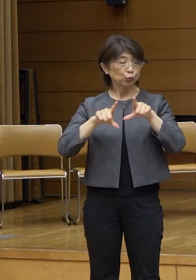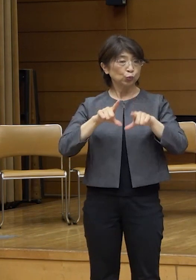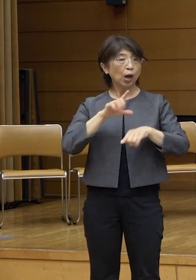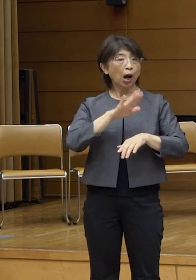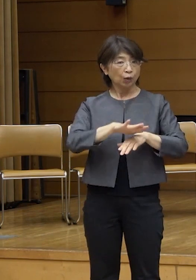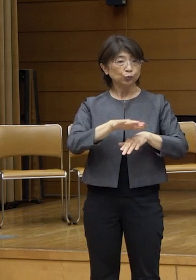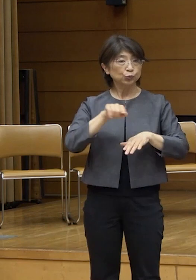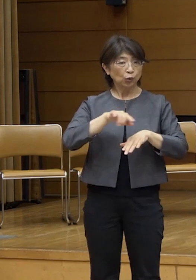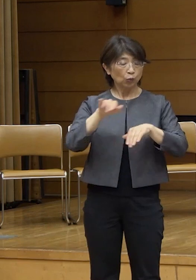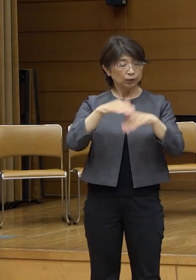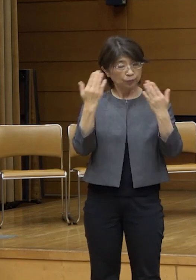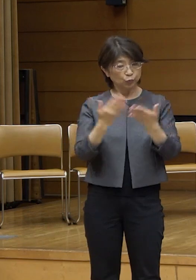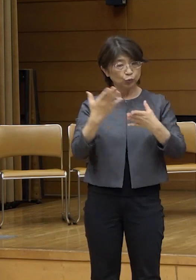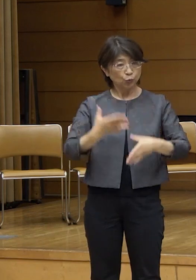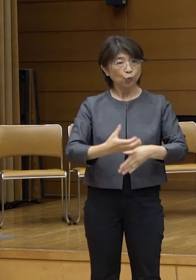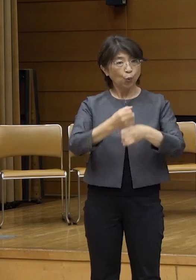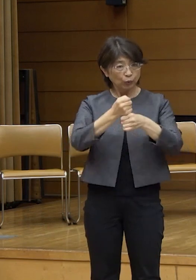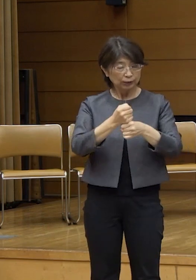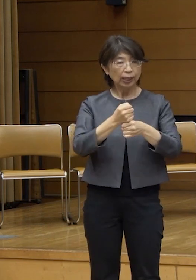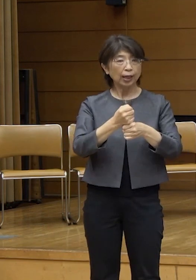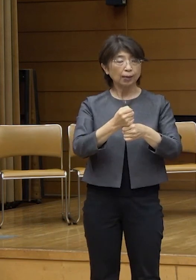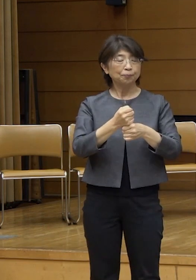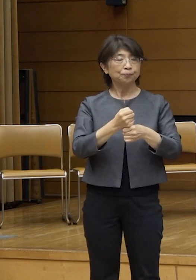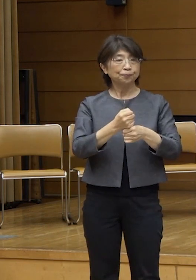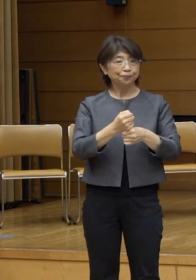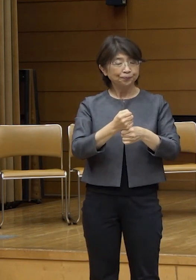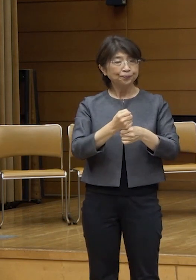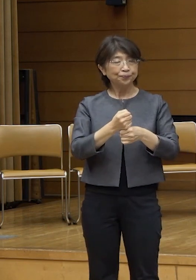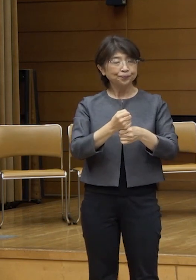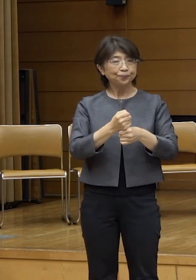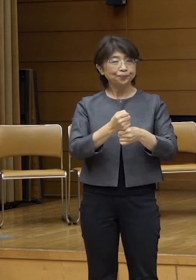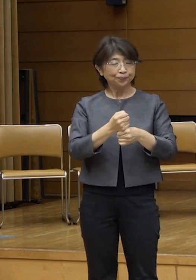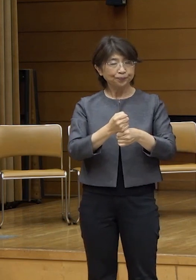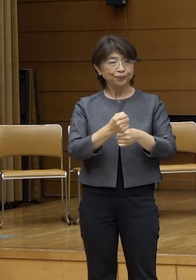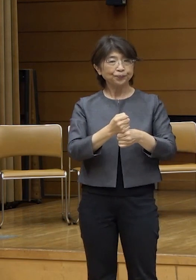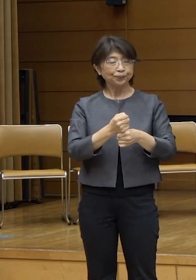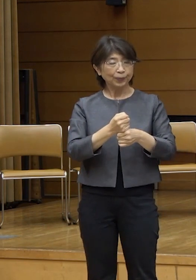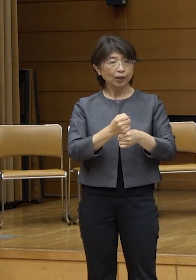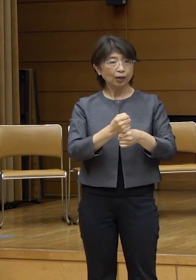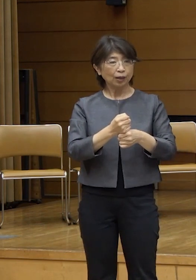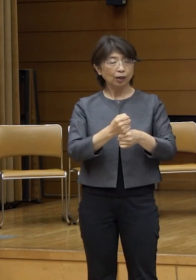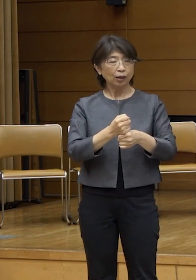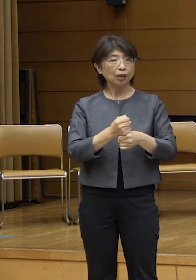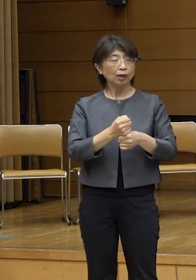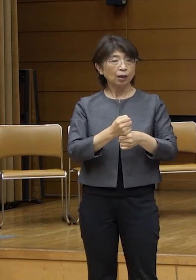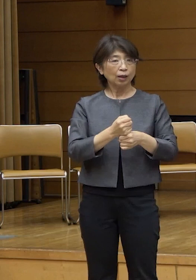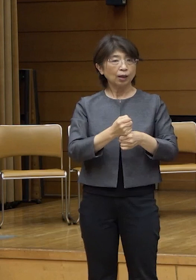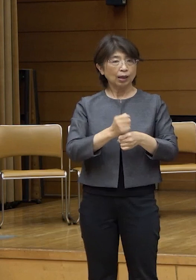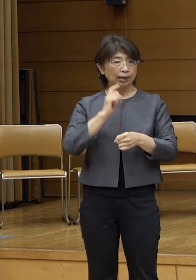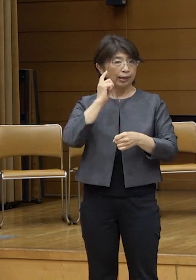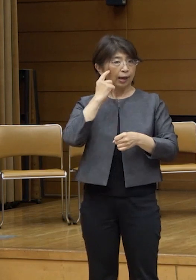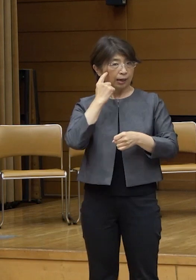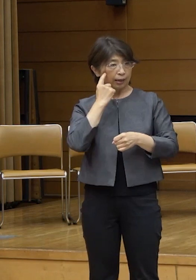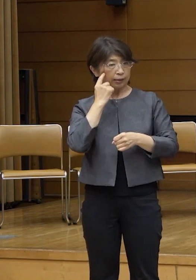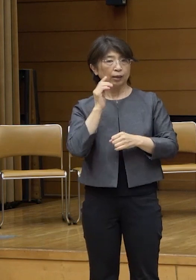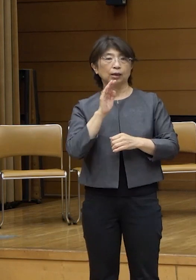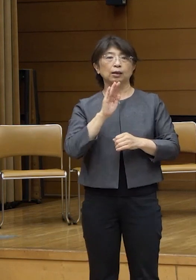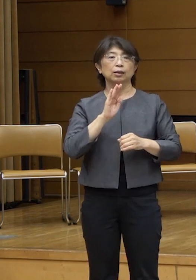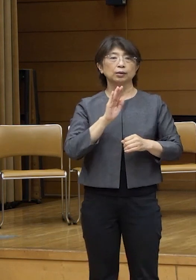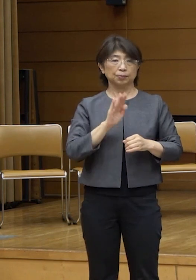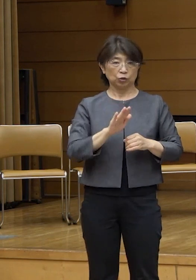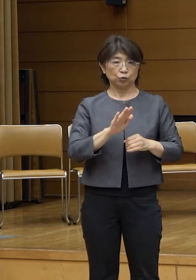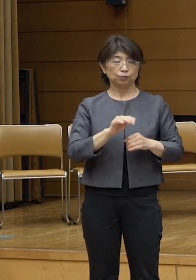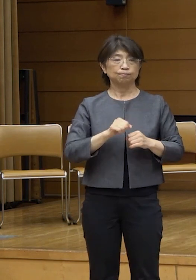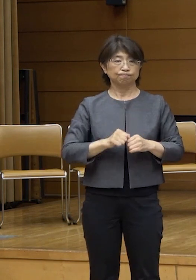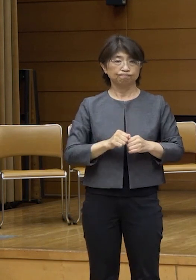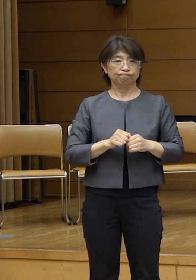合して先ほどの岡部先生が複数のところのからという話がございましたけれども、これらを総合して考えているところですが、逼